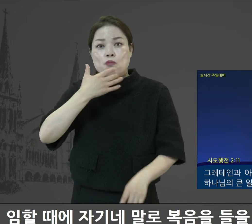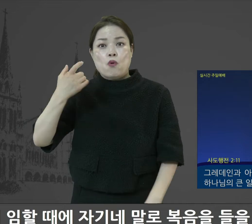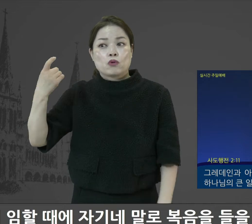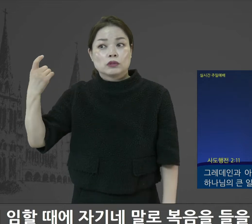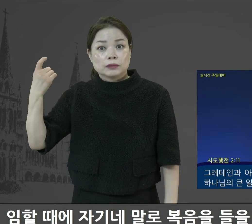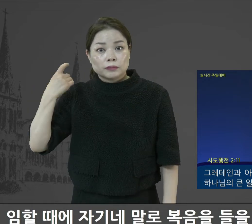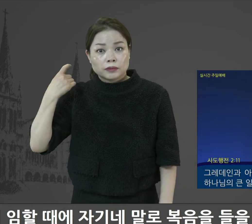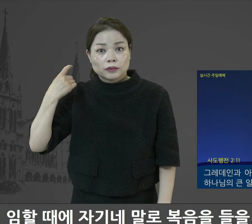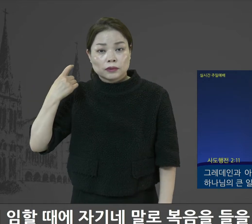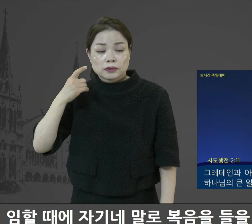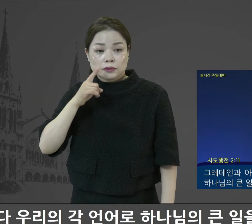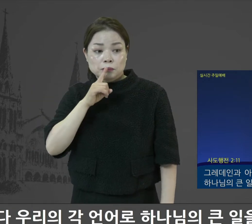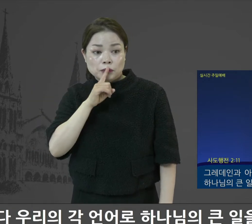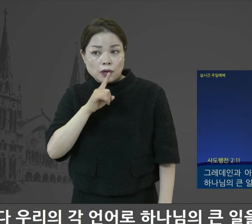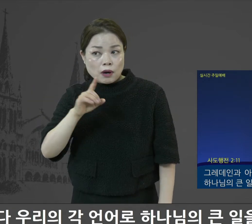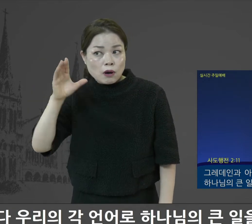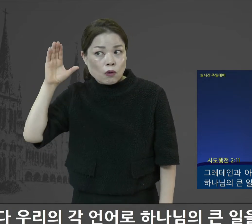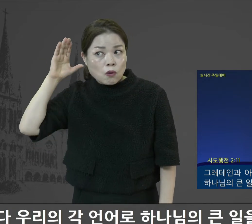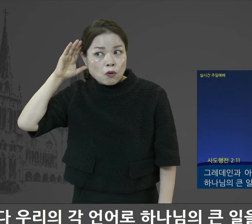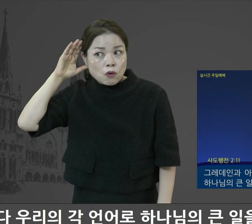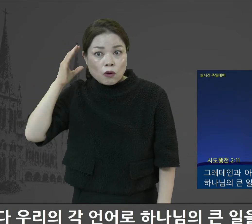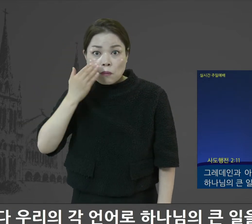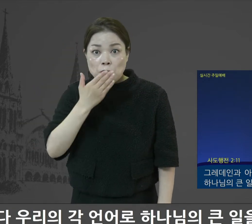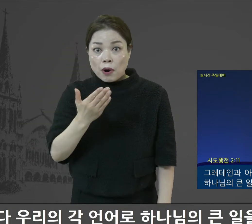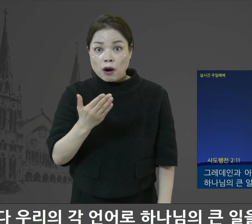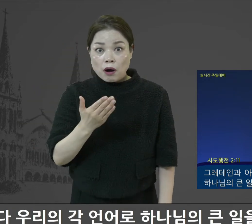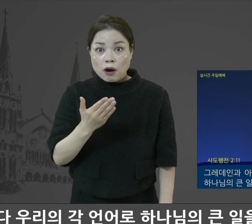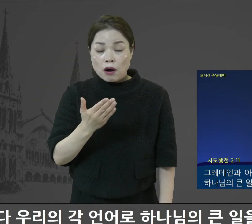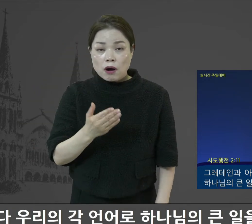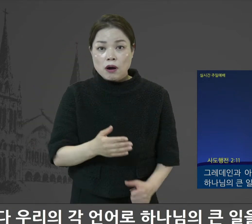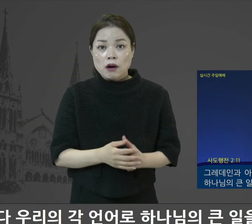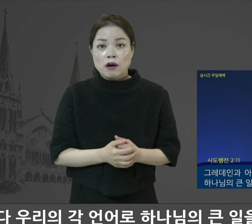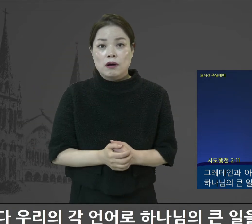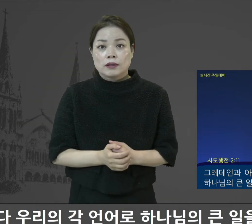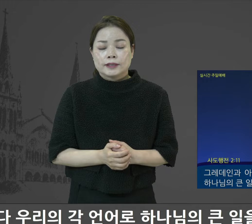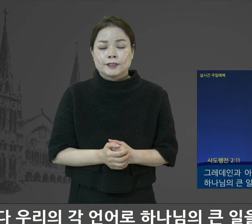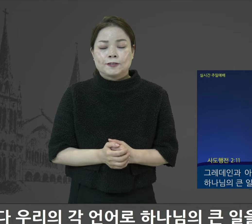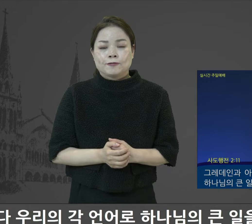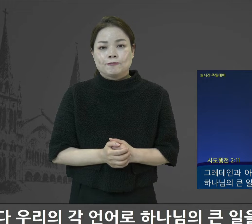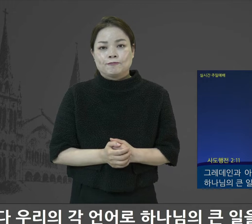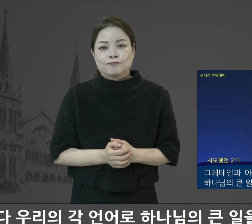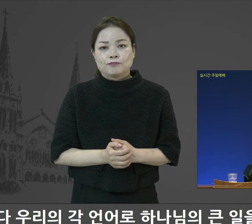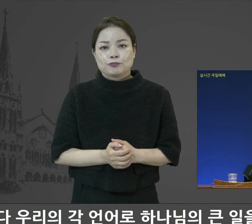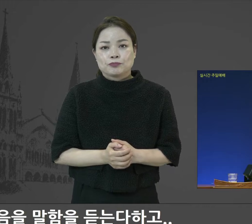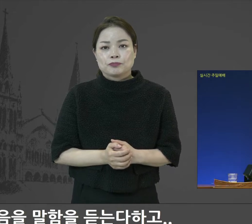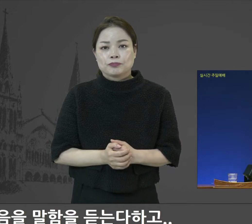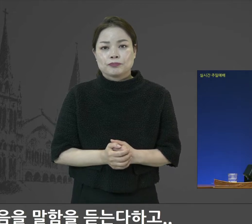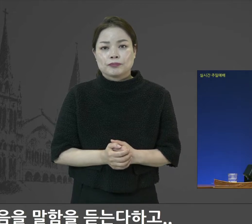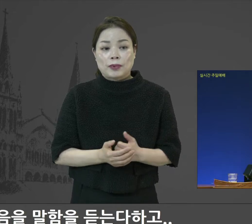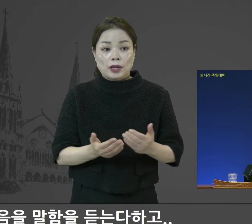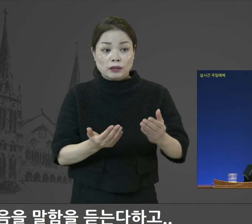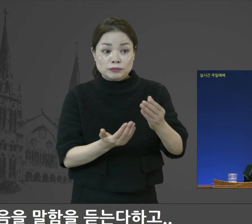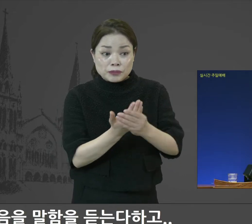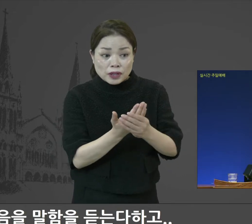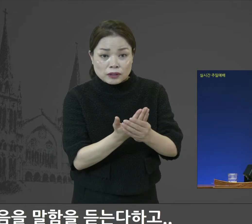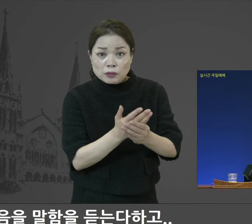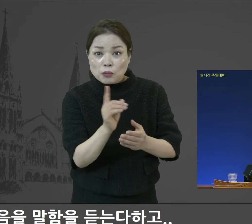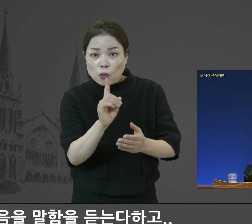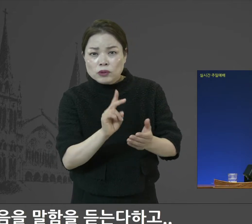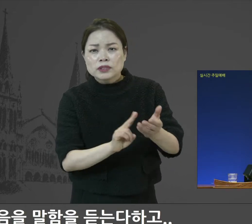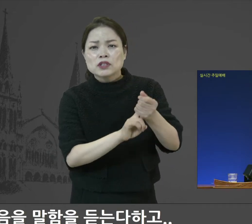복음을 말함을 듣는다 하고. 자, 내려주시고요. 이 사건이 어떻게